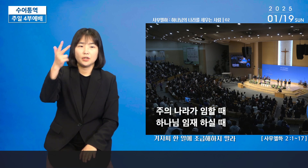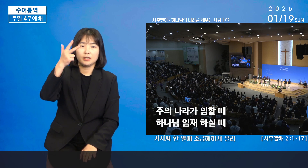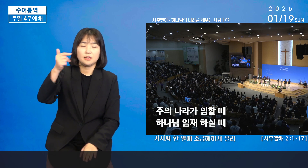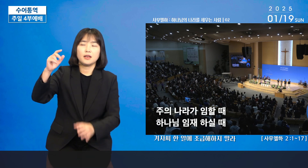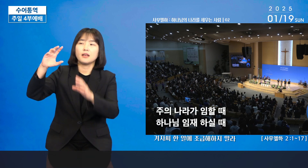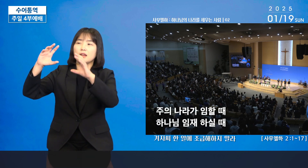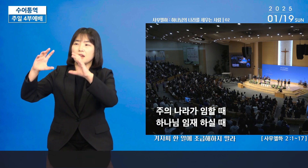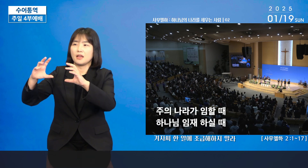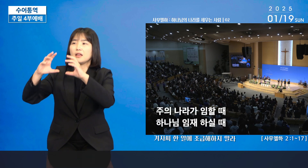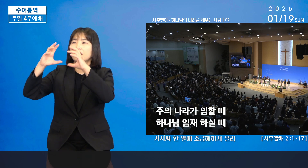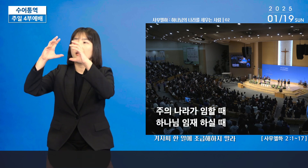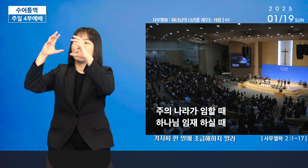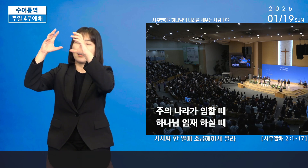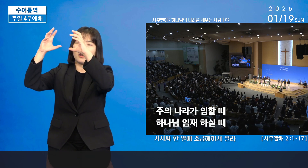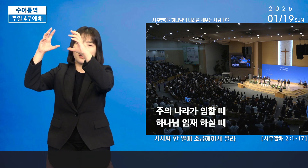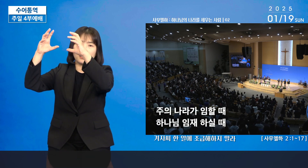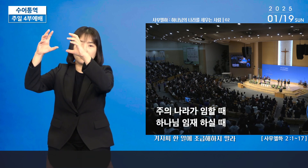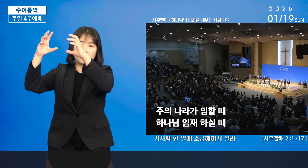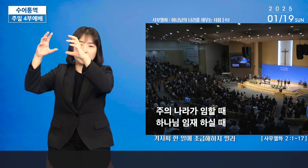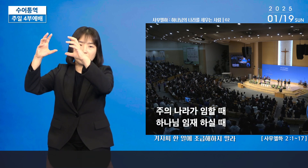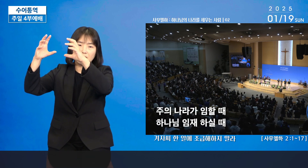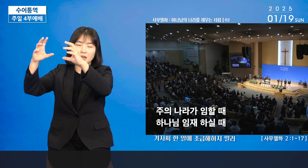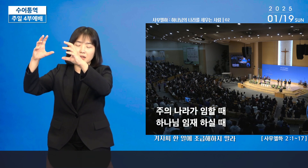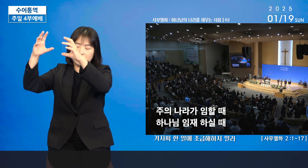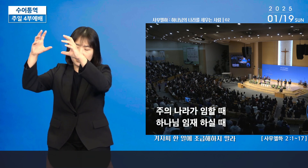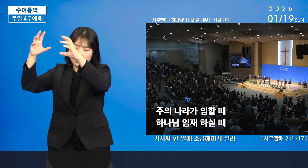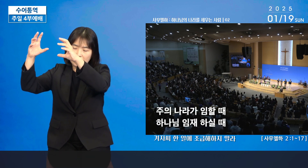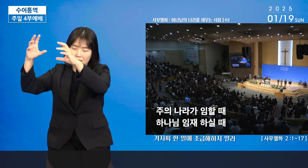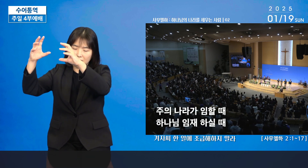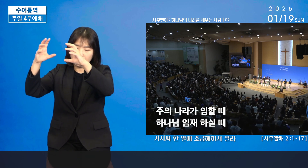주의 나라가